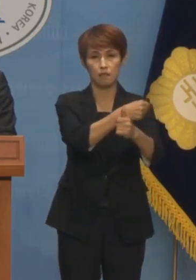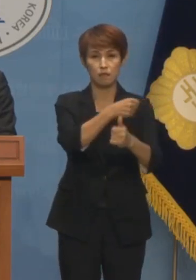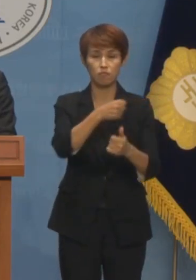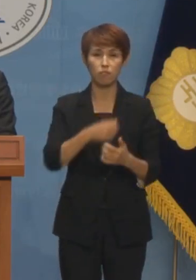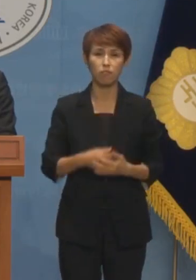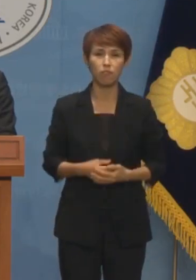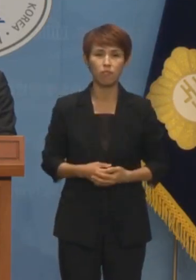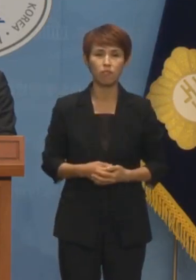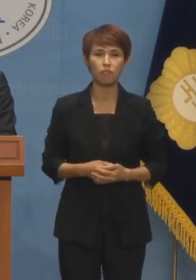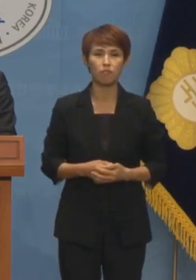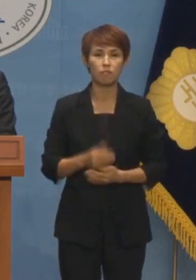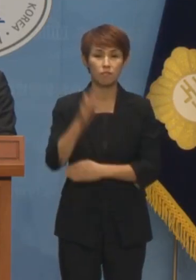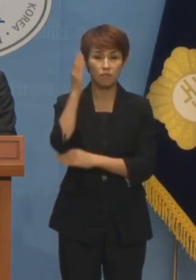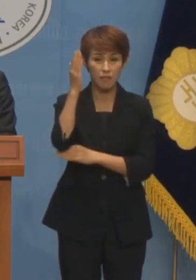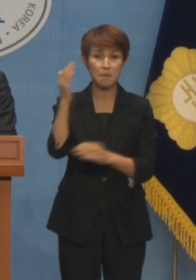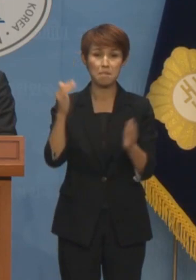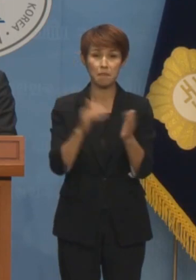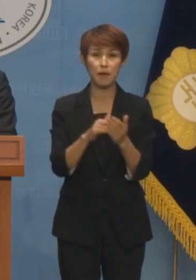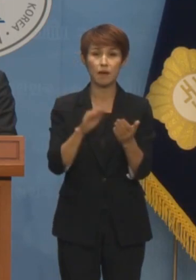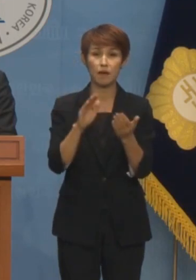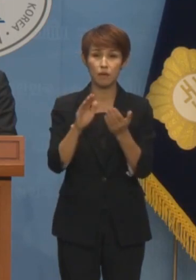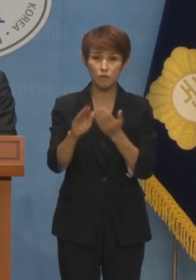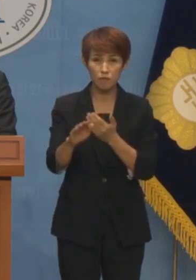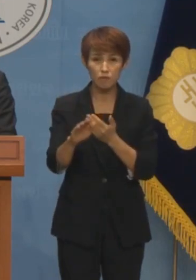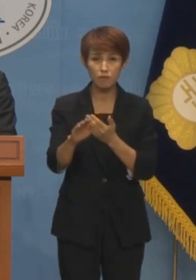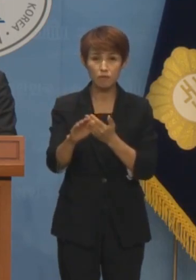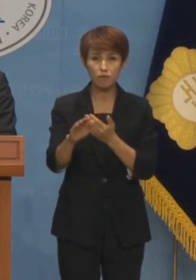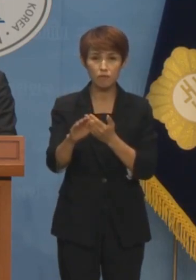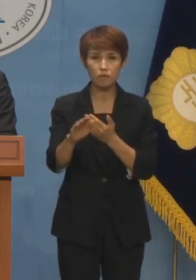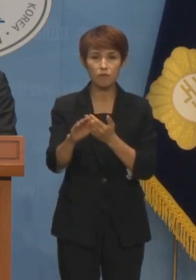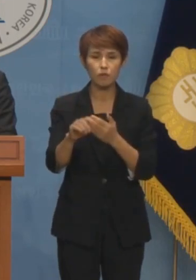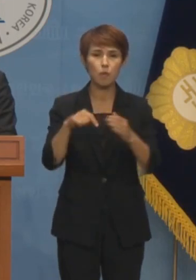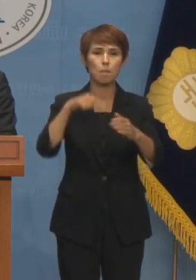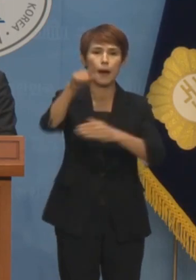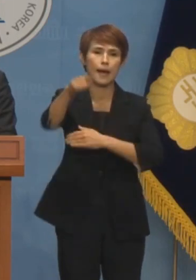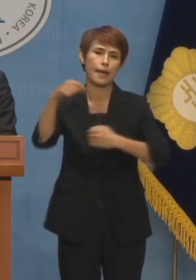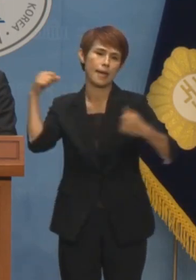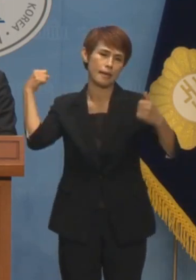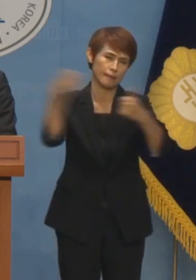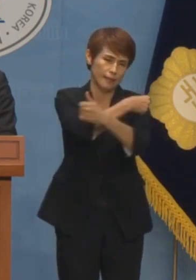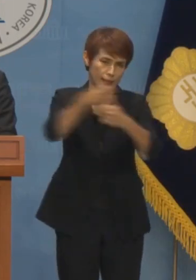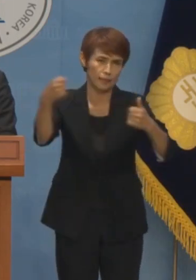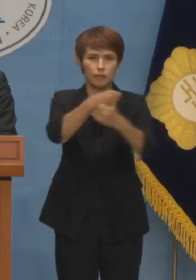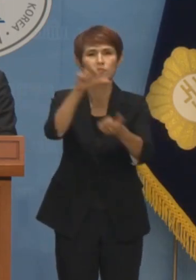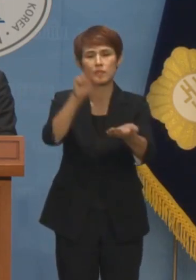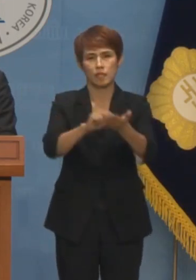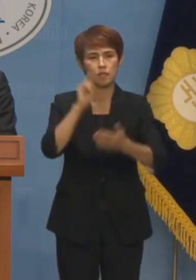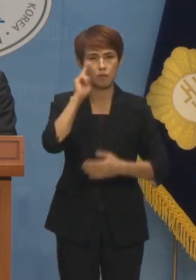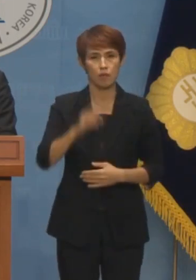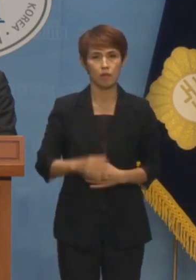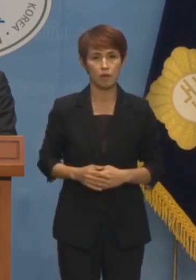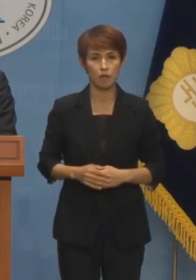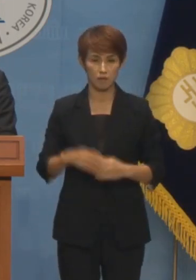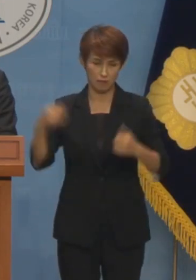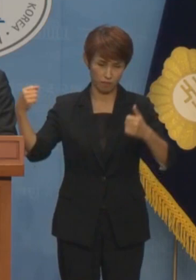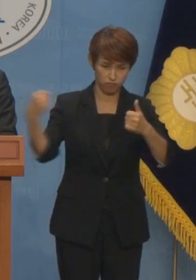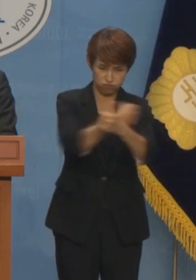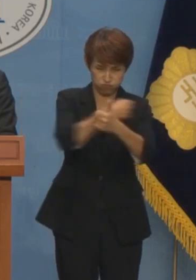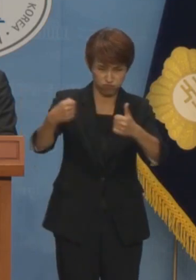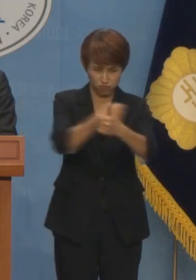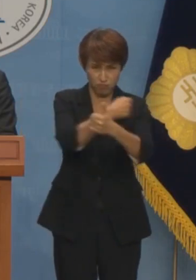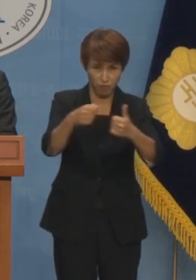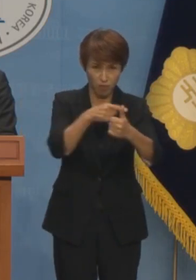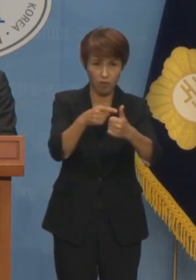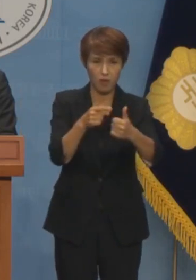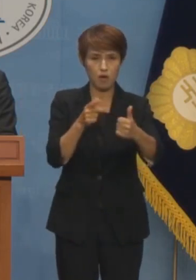문제는 합동연설회가 끝난 후 발생한 장외 폭행입니다. 당시 발생한 폭행 상황은